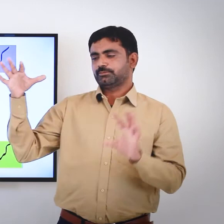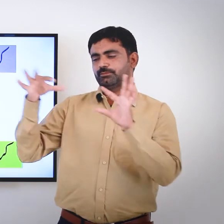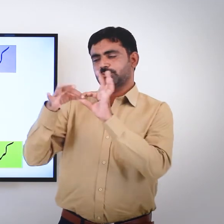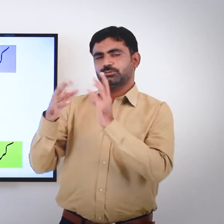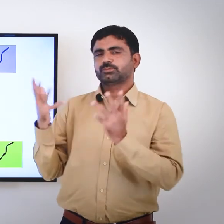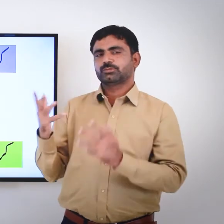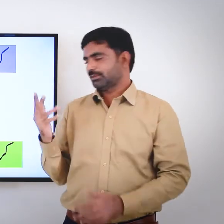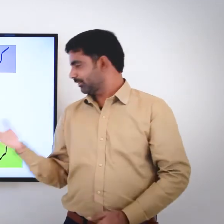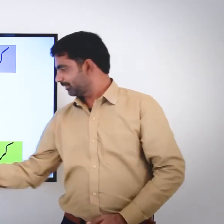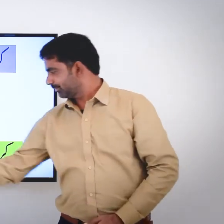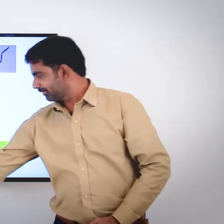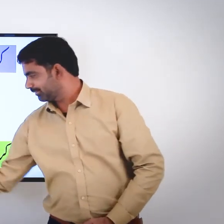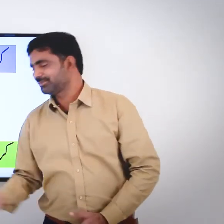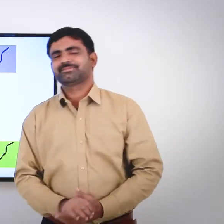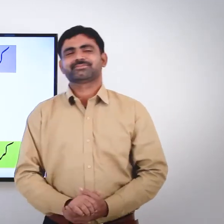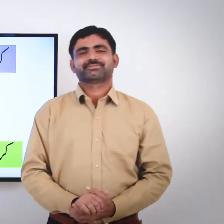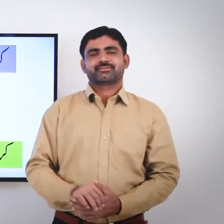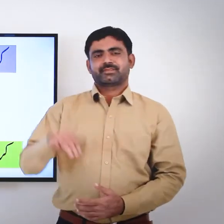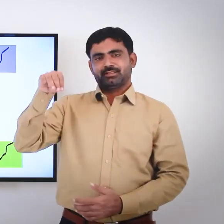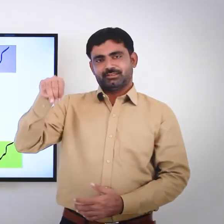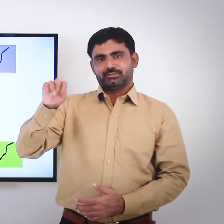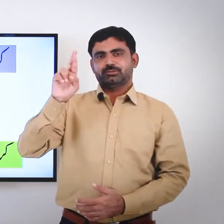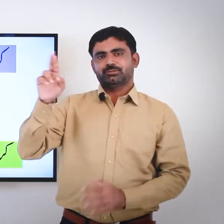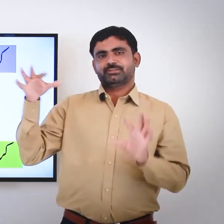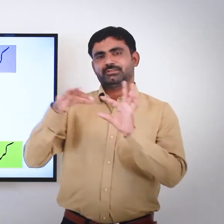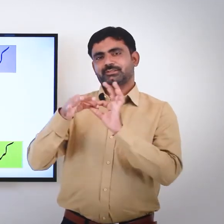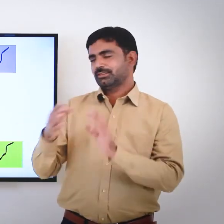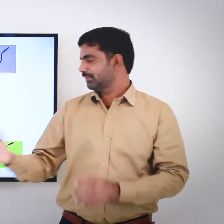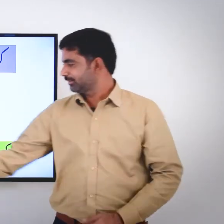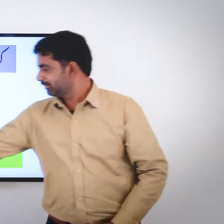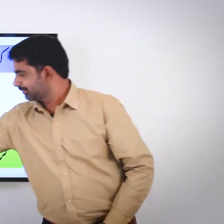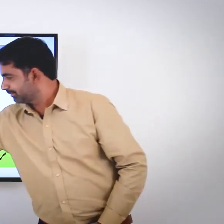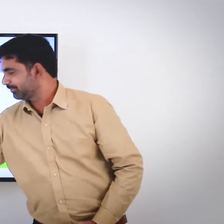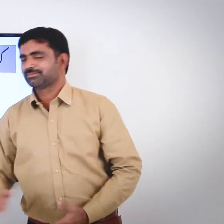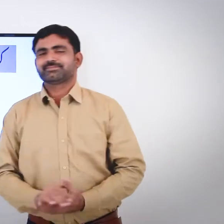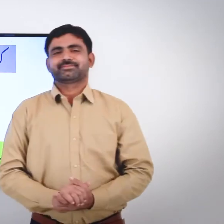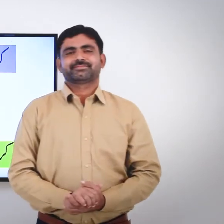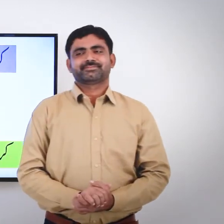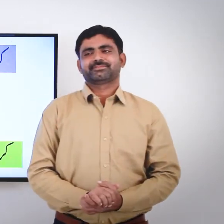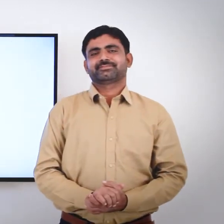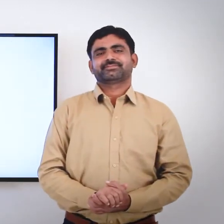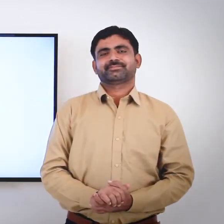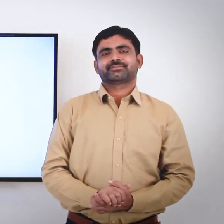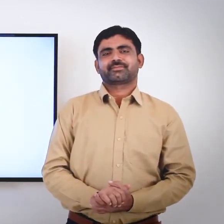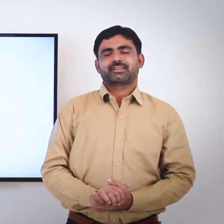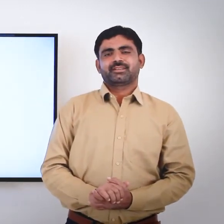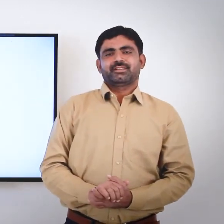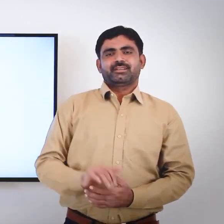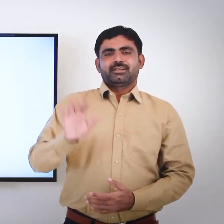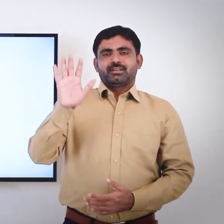پے کے ساتھ رے لگائیں گے تو پر بن گیا۔ اب میم کے ساتھ رے لگاتے ہیں تو یہ مر بن گیا۔